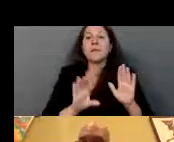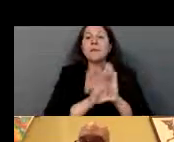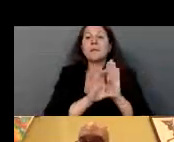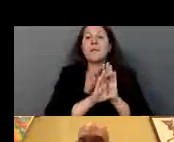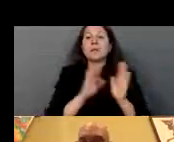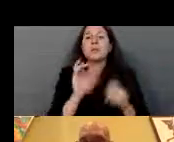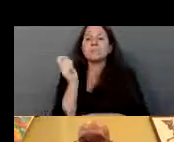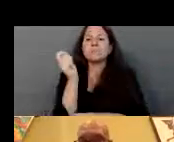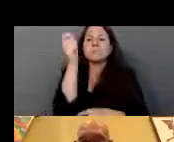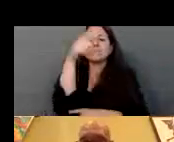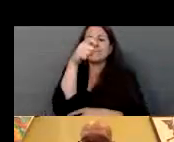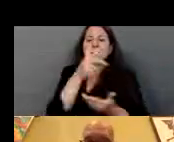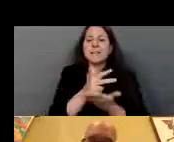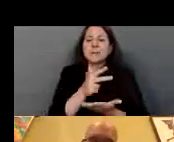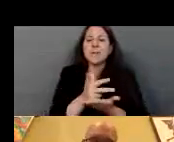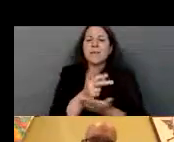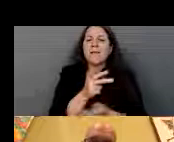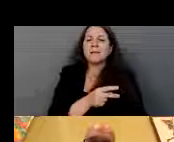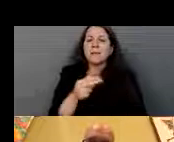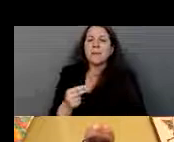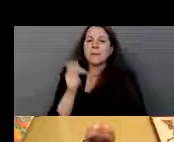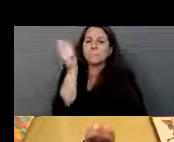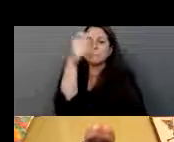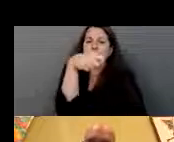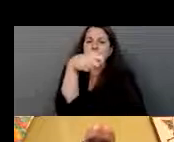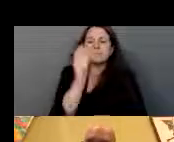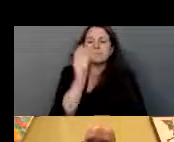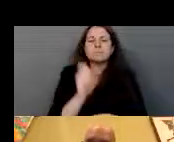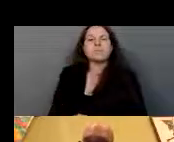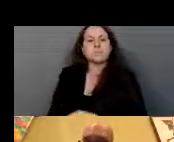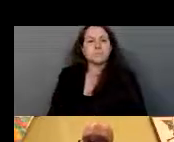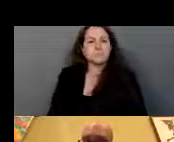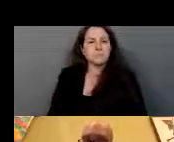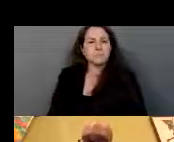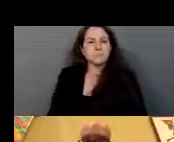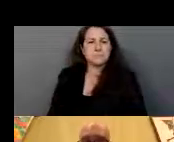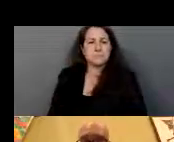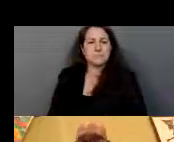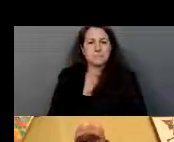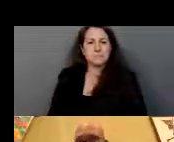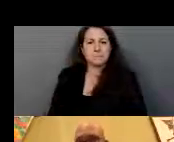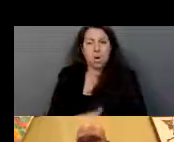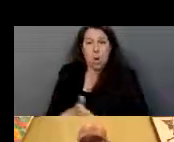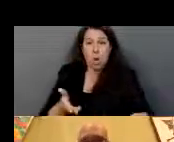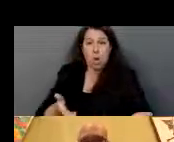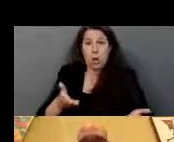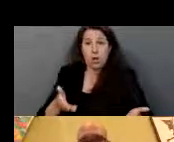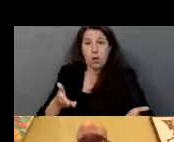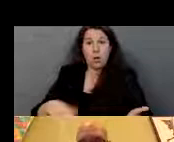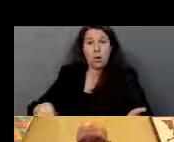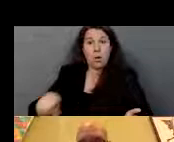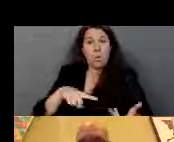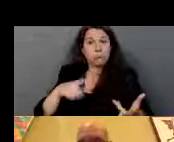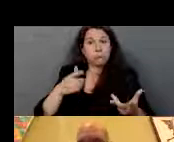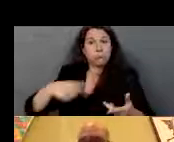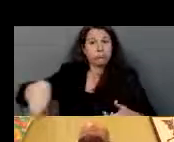stationnement pour personne qui a un handicap. Donc, il y a plusieurs efforts en ce moment pour